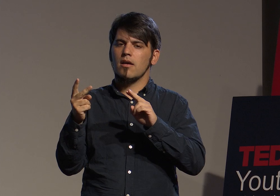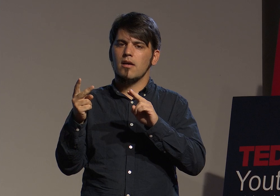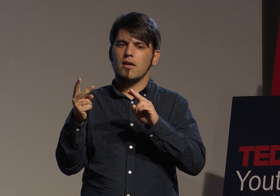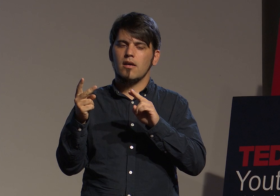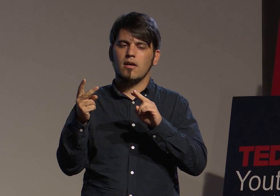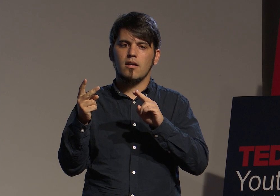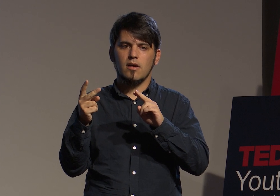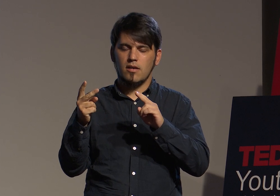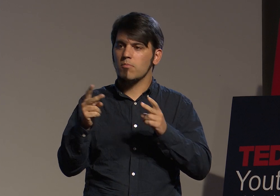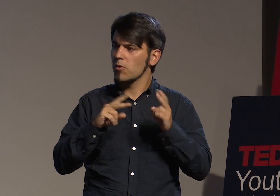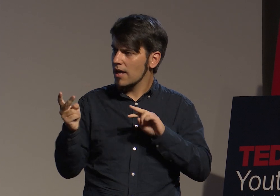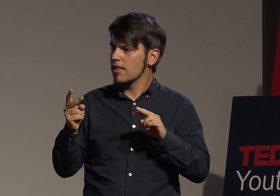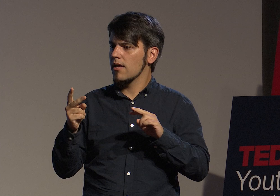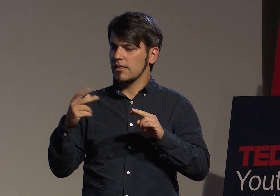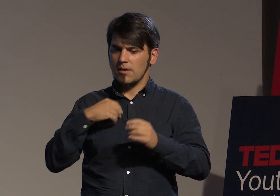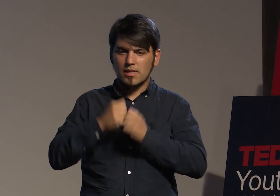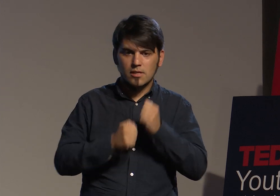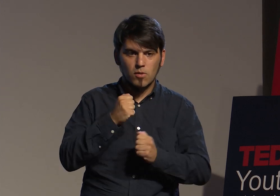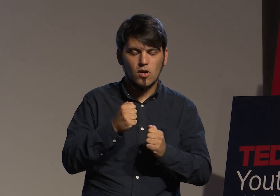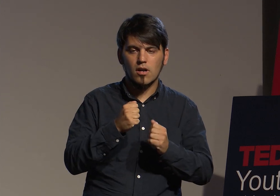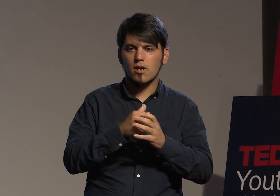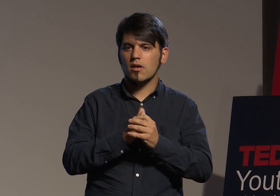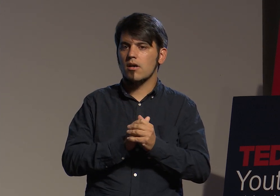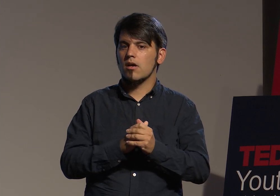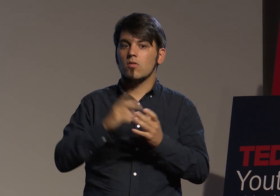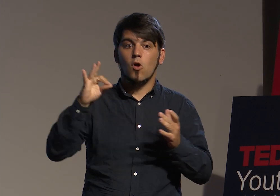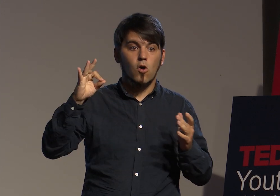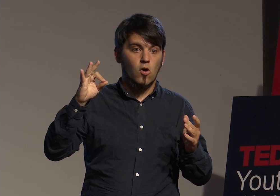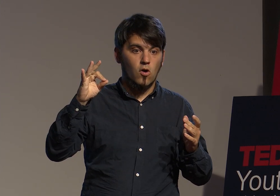И тогава беше точно моментът, който реших иска да променя нещо.